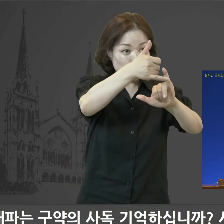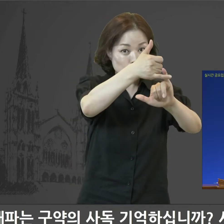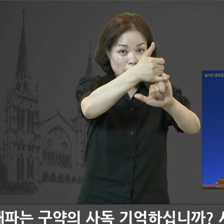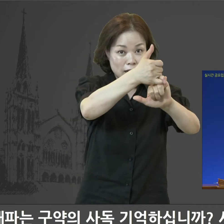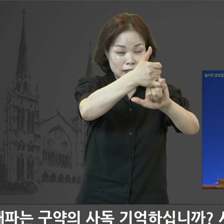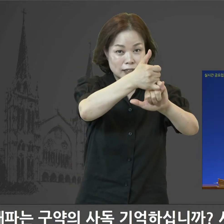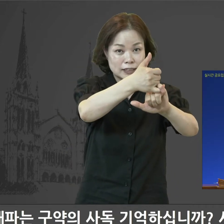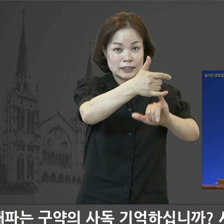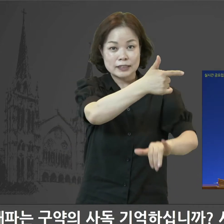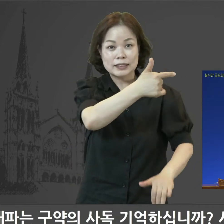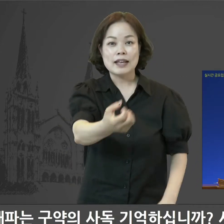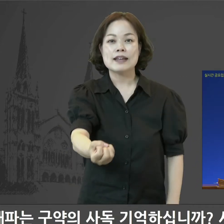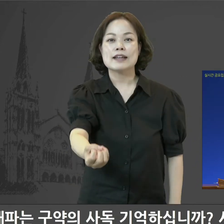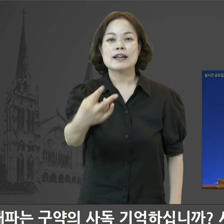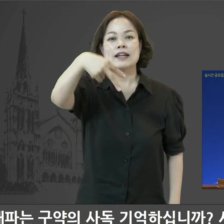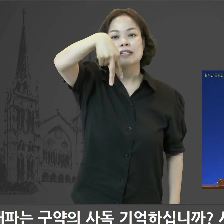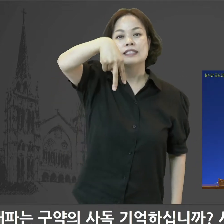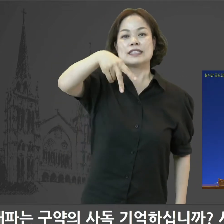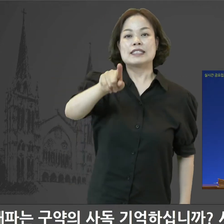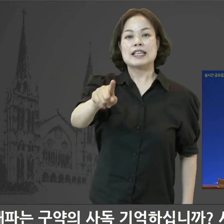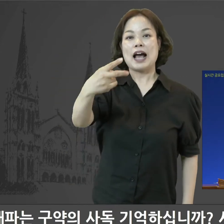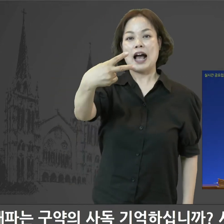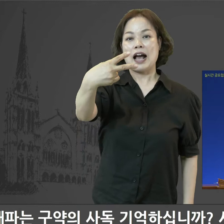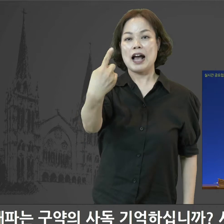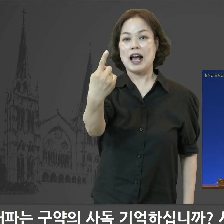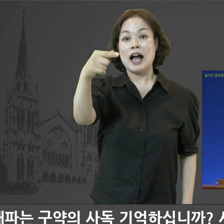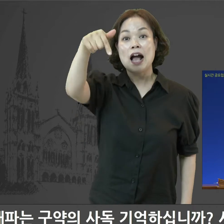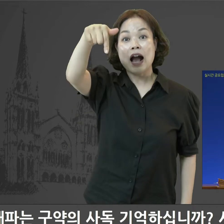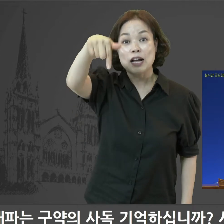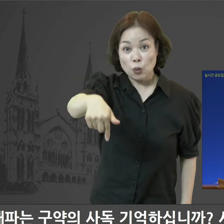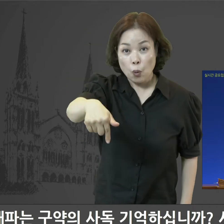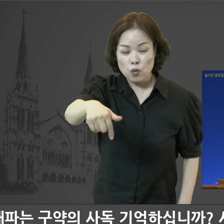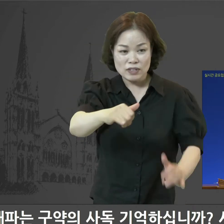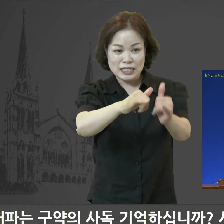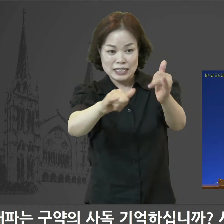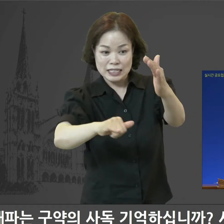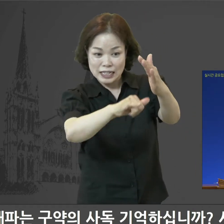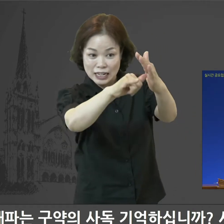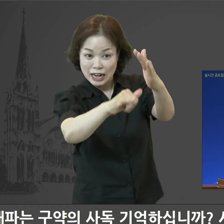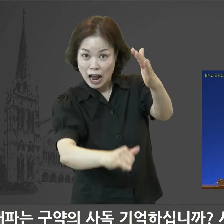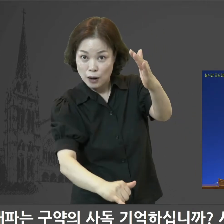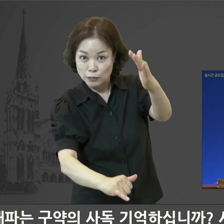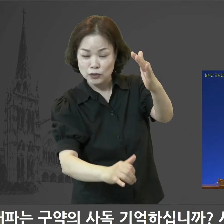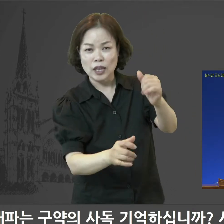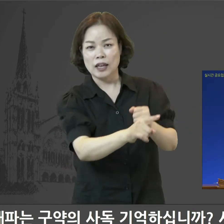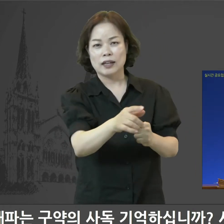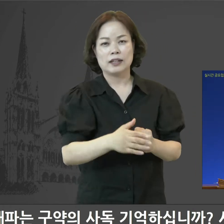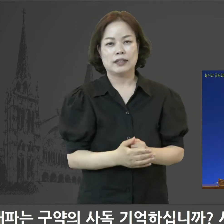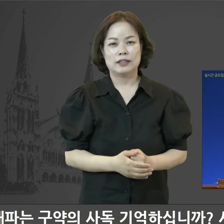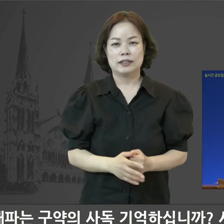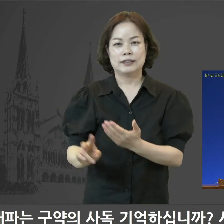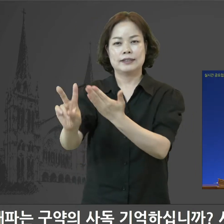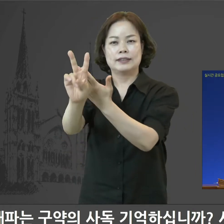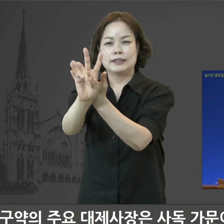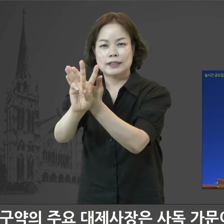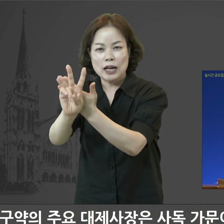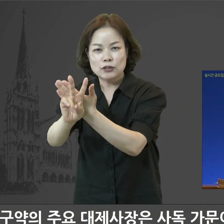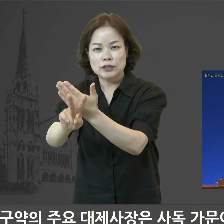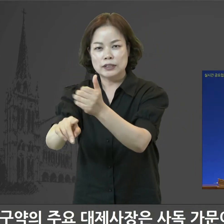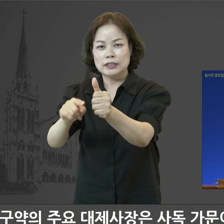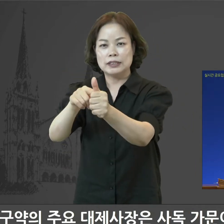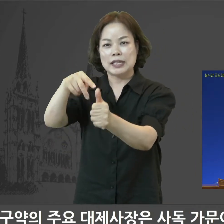주요한 대제사장은 사독 가문에 있어 왔습니다. 그래서 사두개인들은 아마도